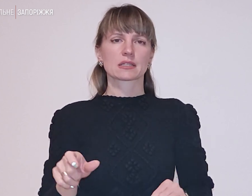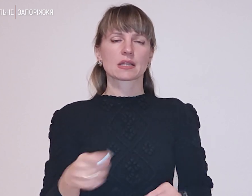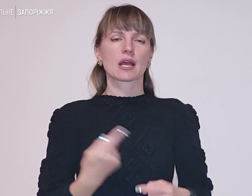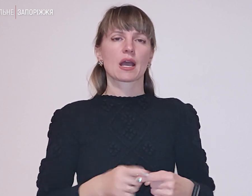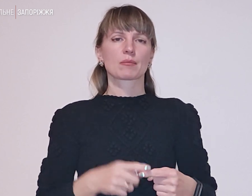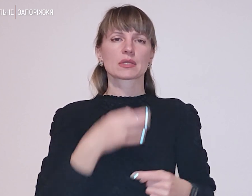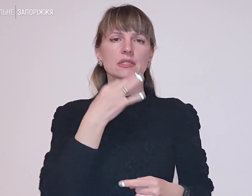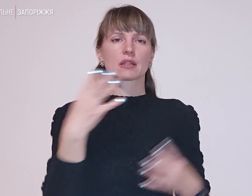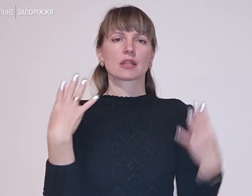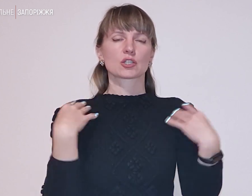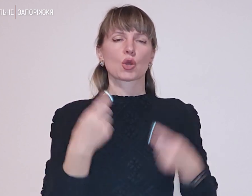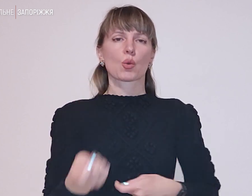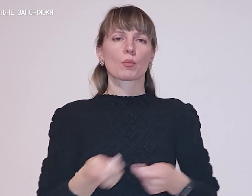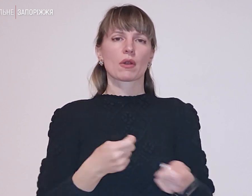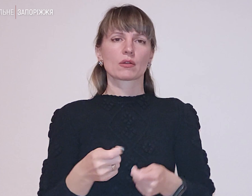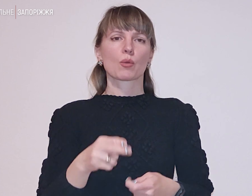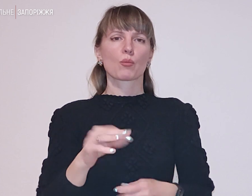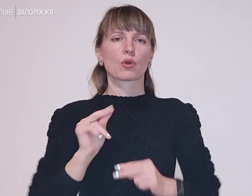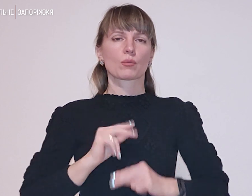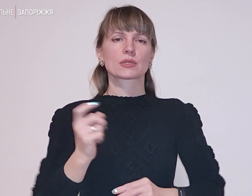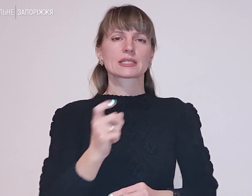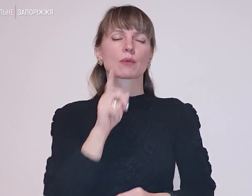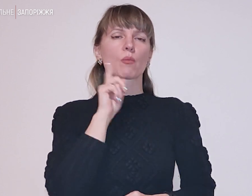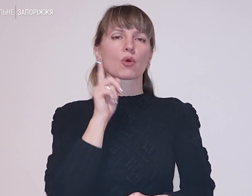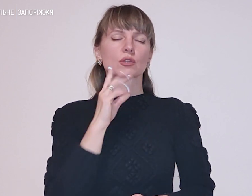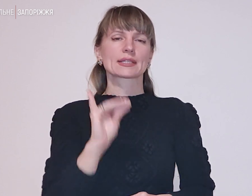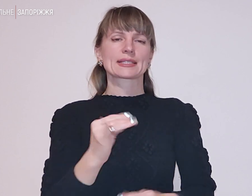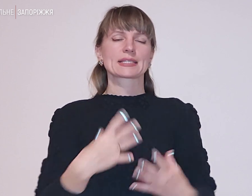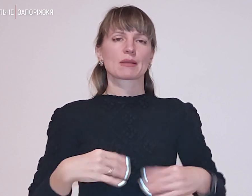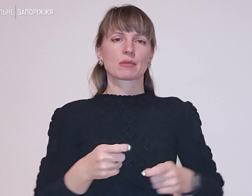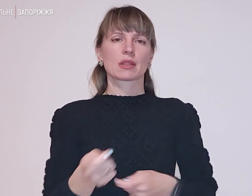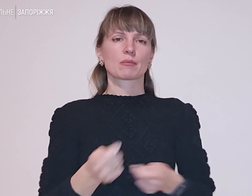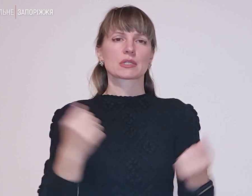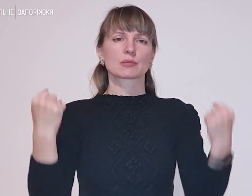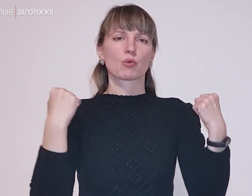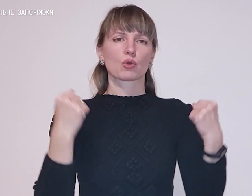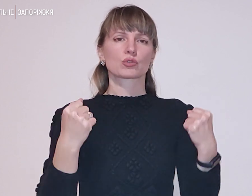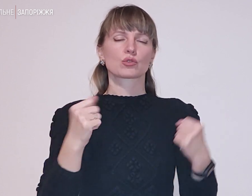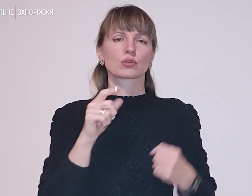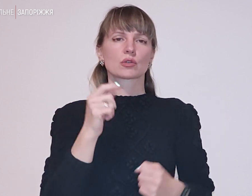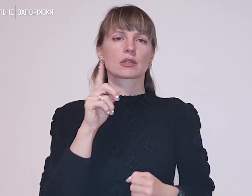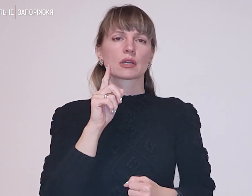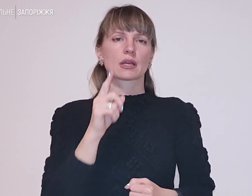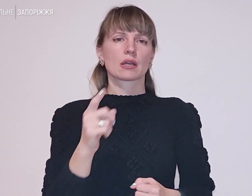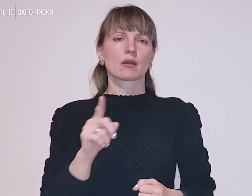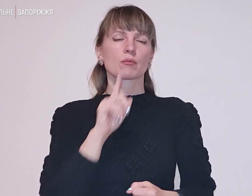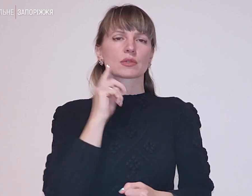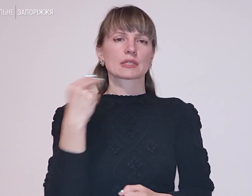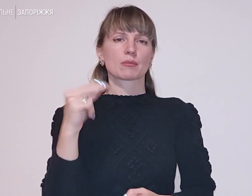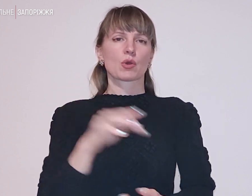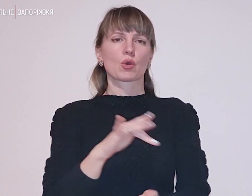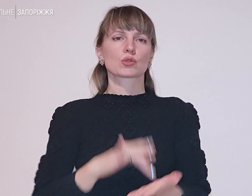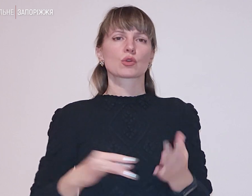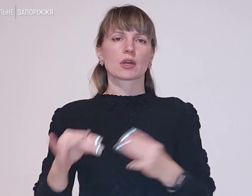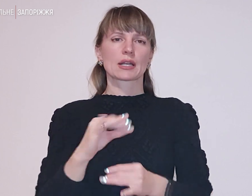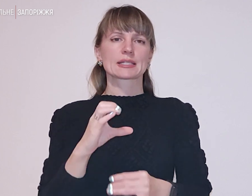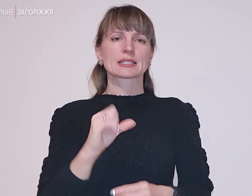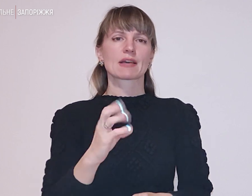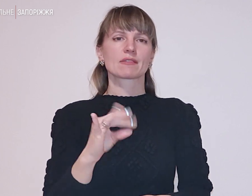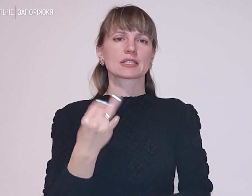сказав начальник управління по роботі з молоддю та сім'єю Департаменту спорту, сім'ї та молоді Запорізької міської ради Олексій Савицький.